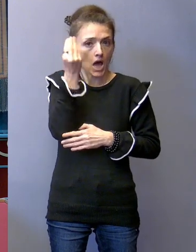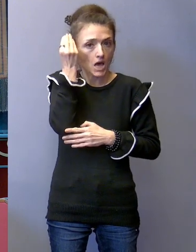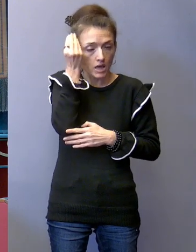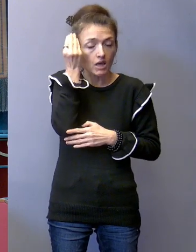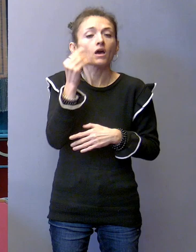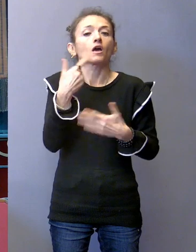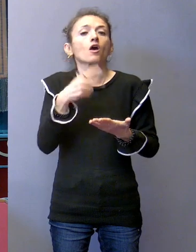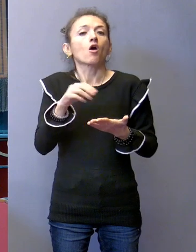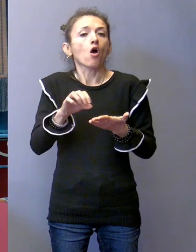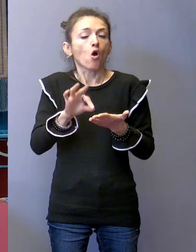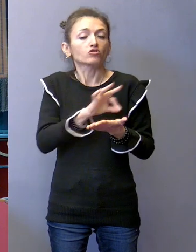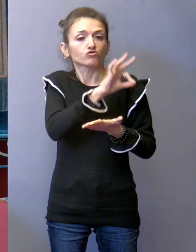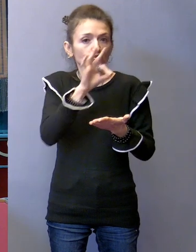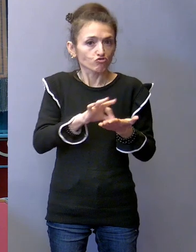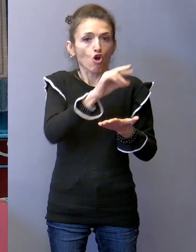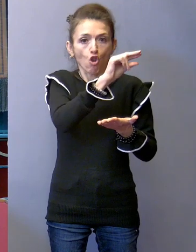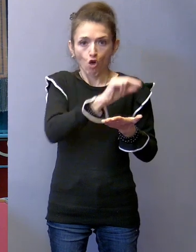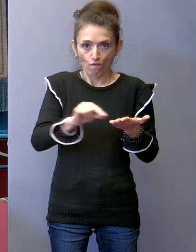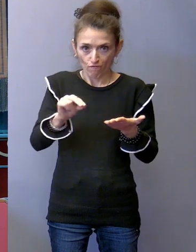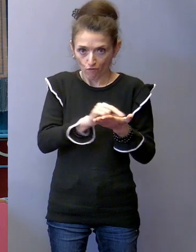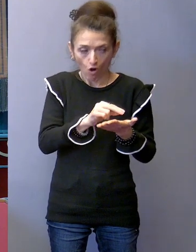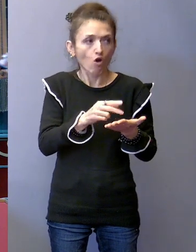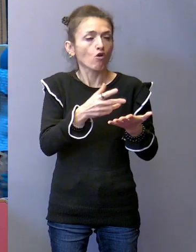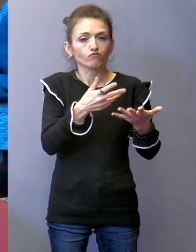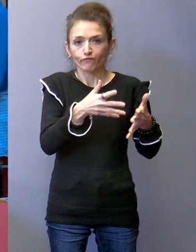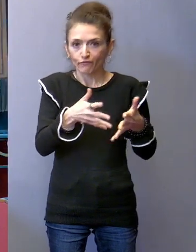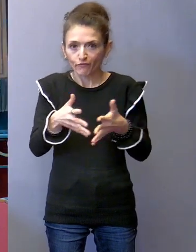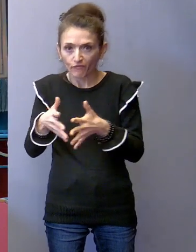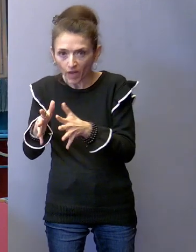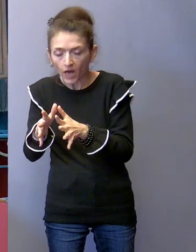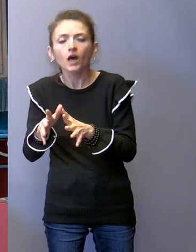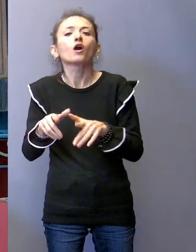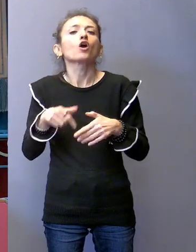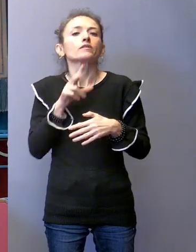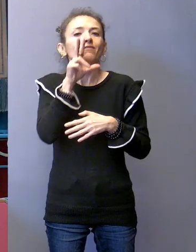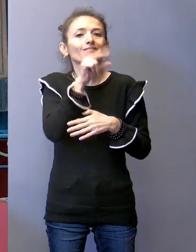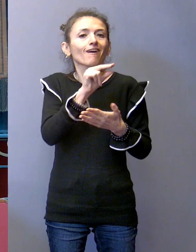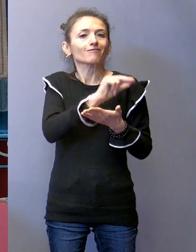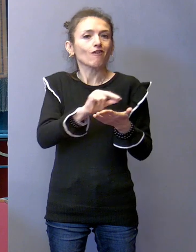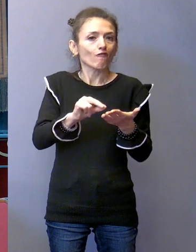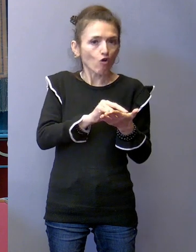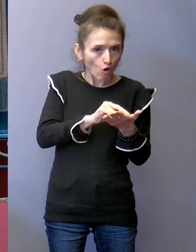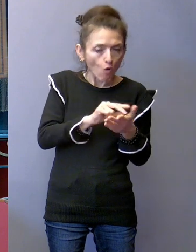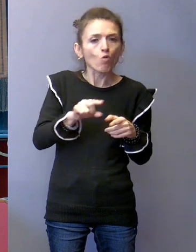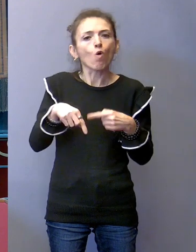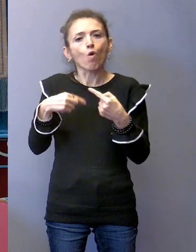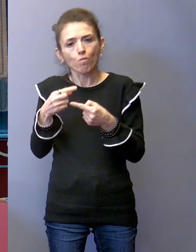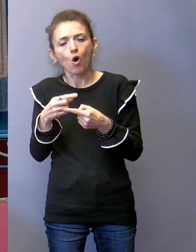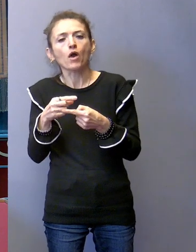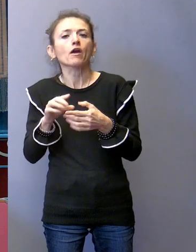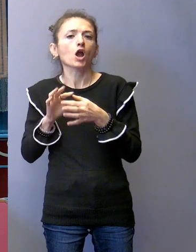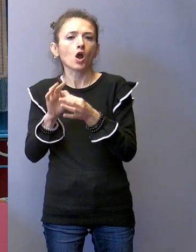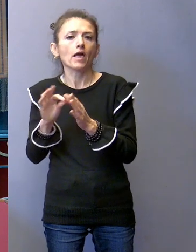gli ordini del giorno e poi le dichiarazioni di voto e poi la votazione della delibera questo è diciamo è il percorso adesso